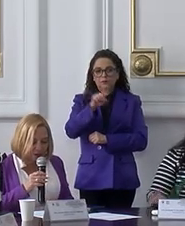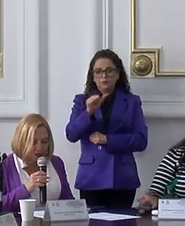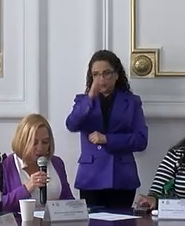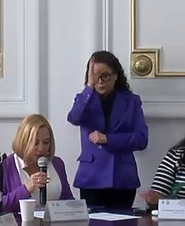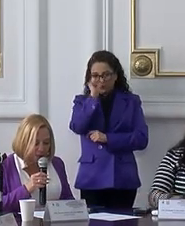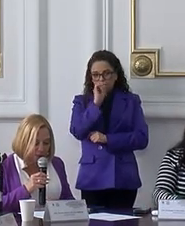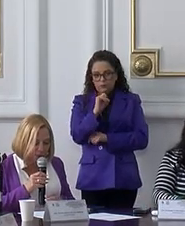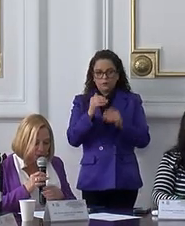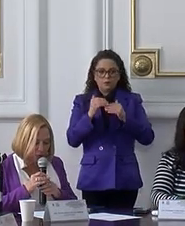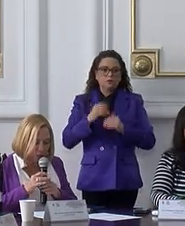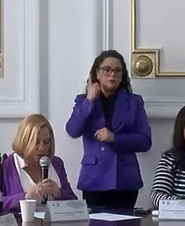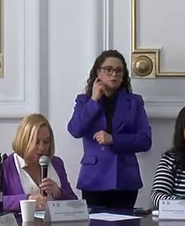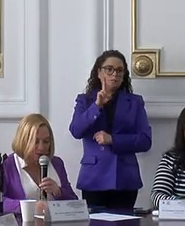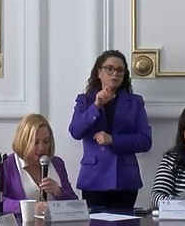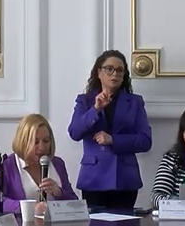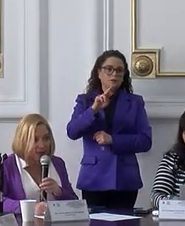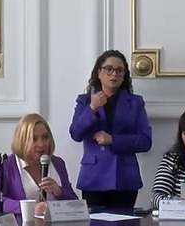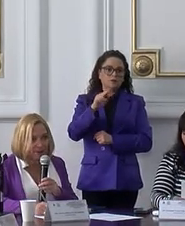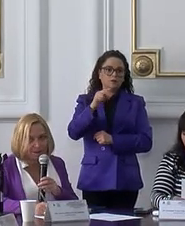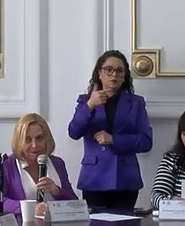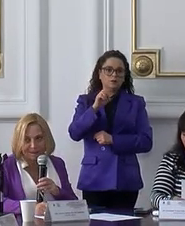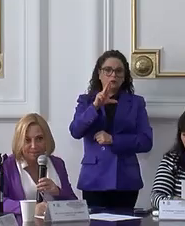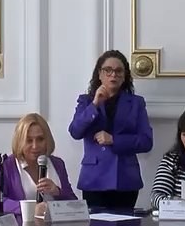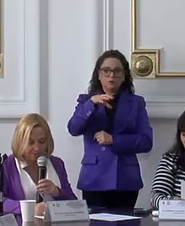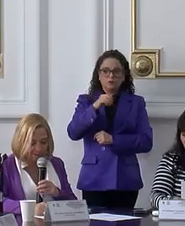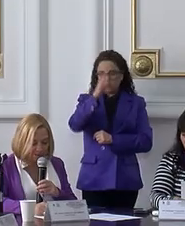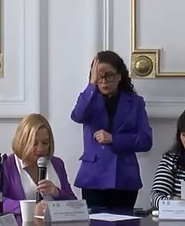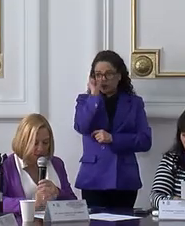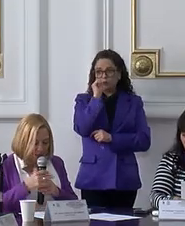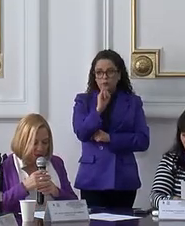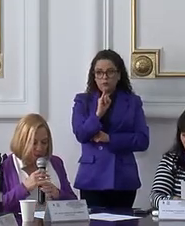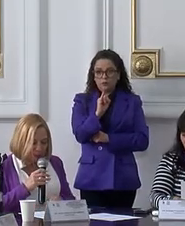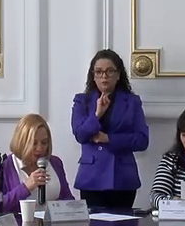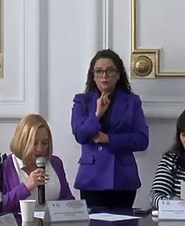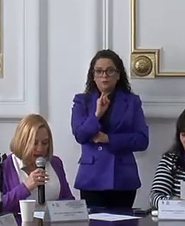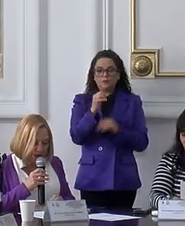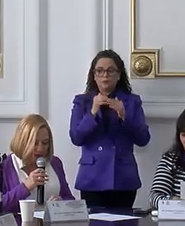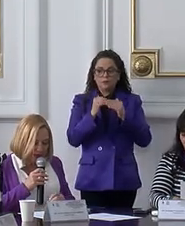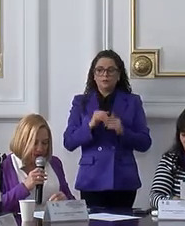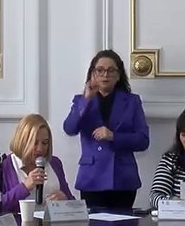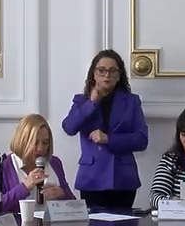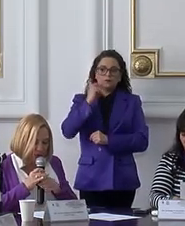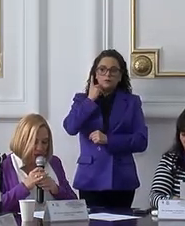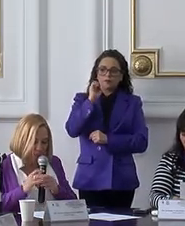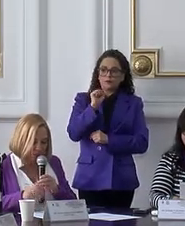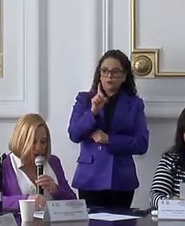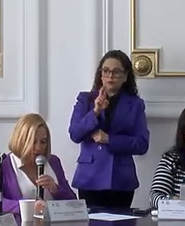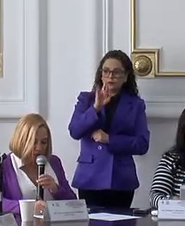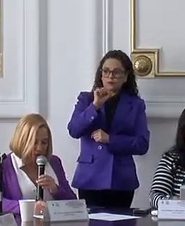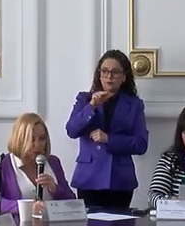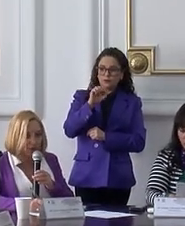favor. Diputado Víctor Hugo Romo de Vivar Guerra. Romo de Vivar a favor. Diputada Adriana María